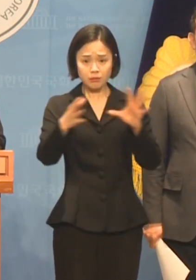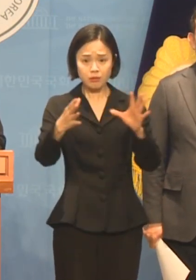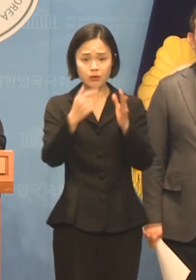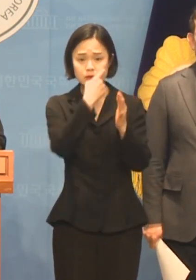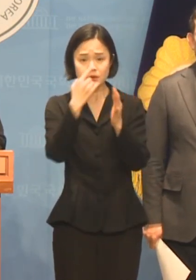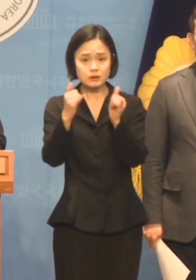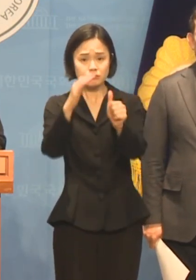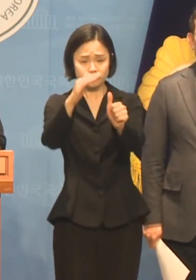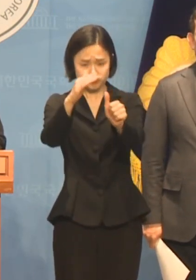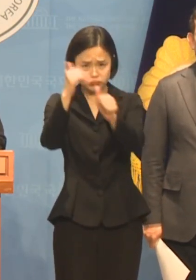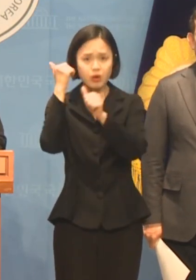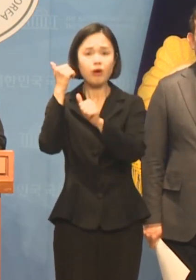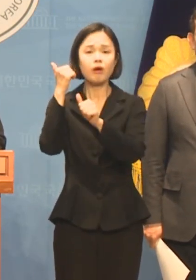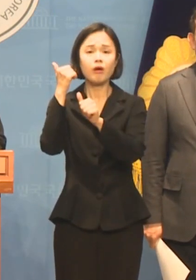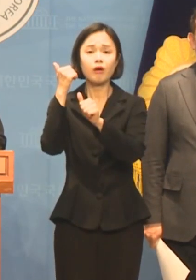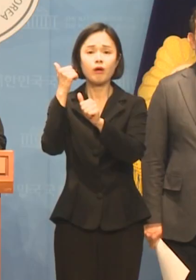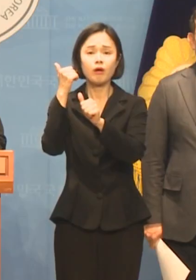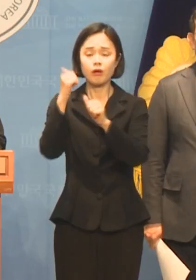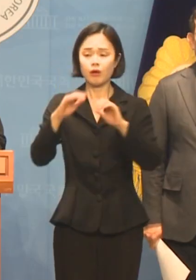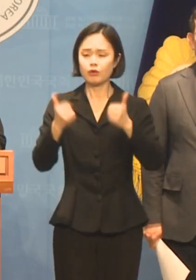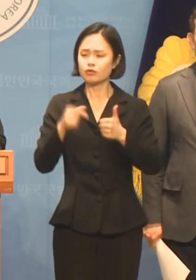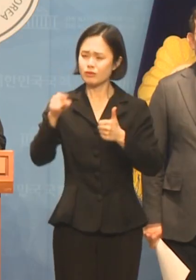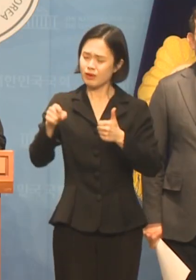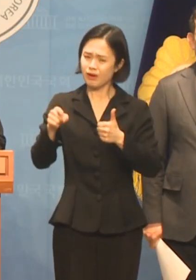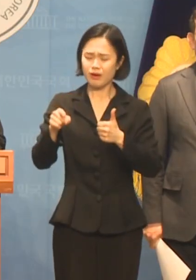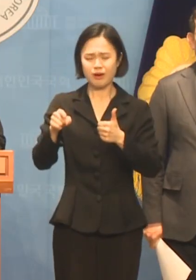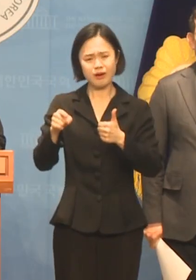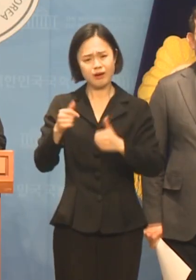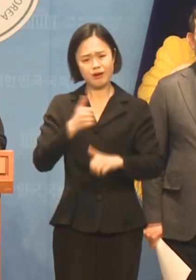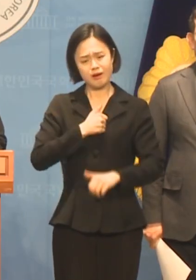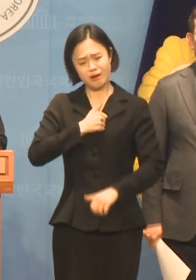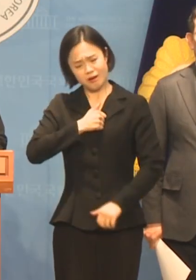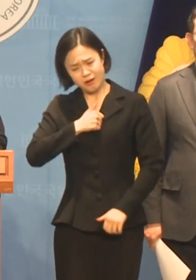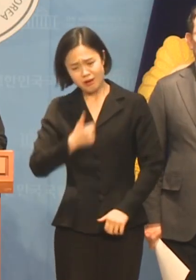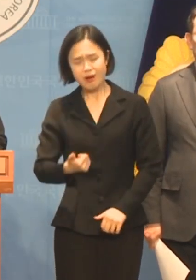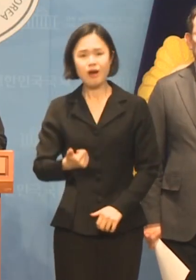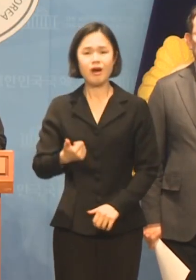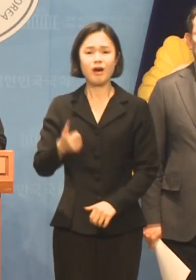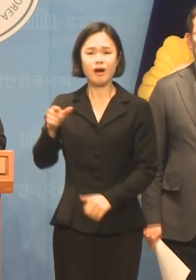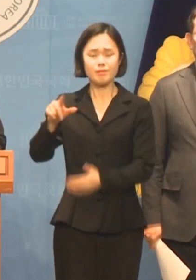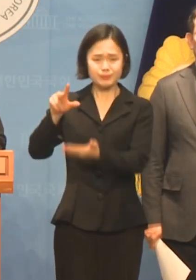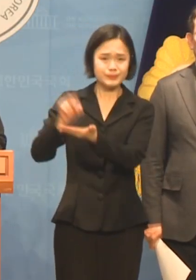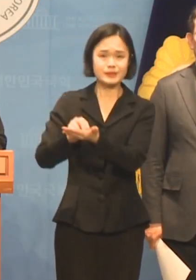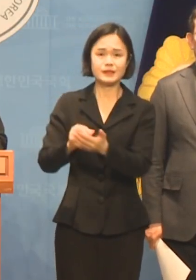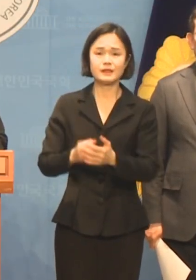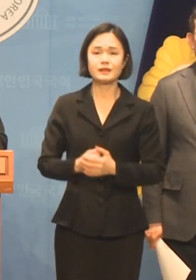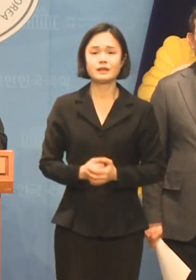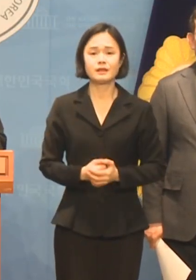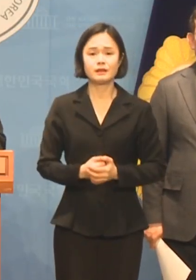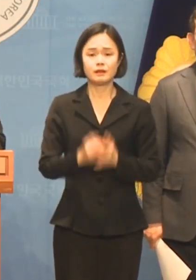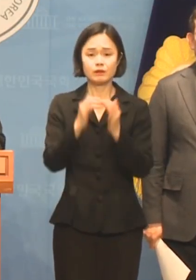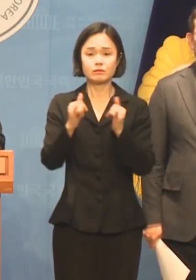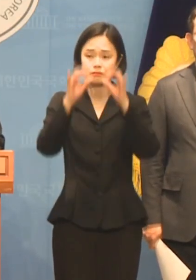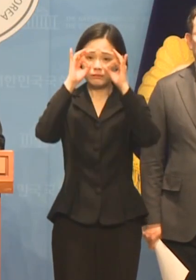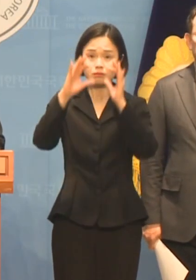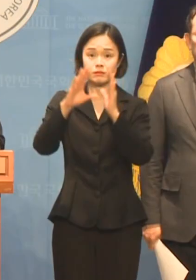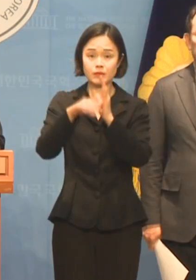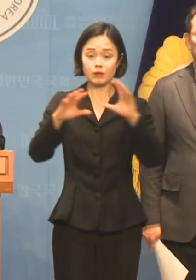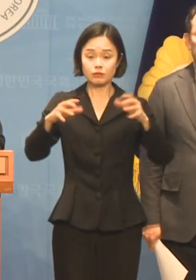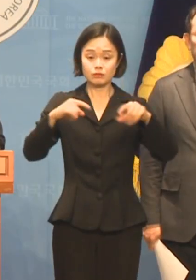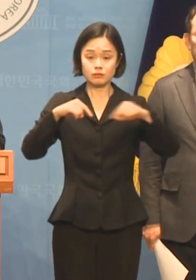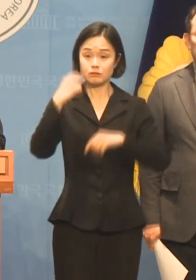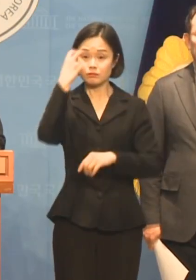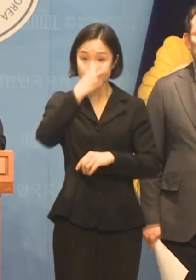권위를 스스로 실추시키고 결과적으로 국민이 보기에 국정조사장이